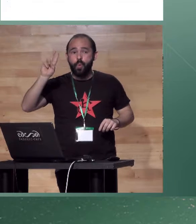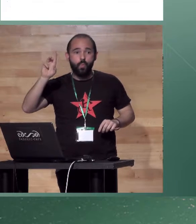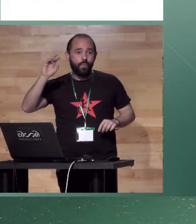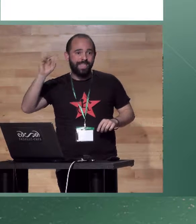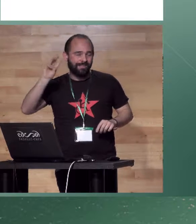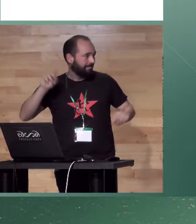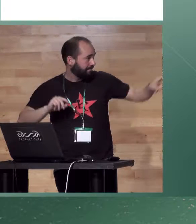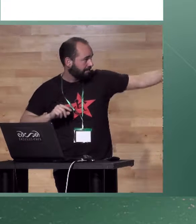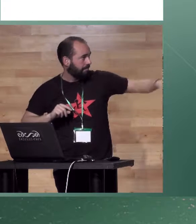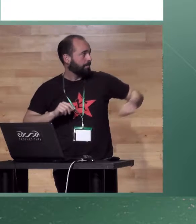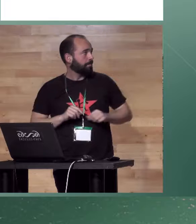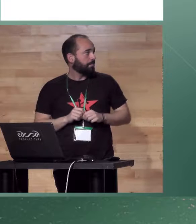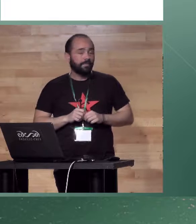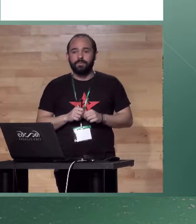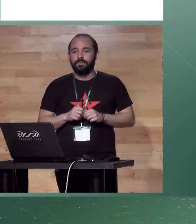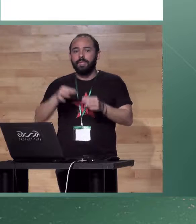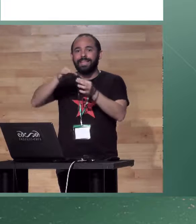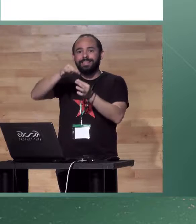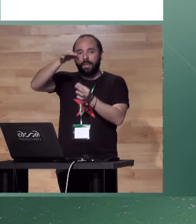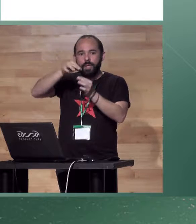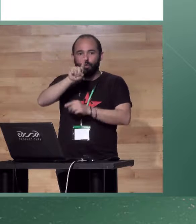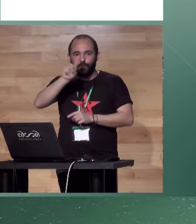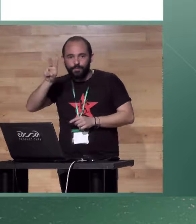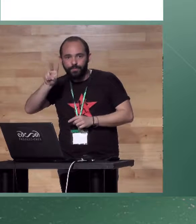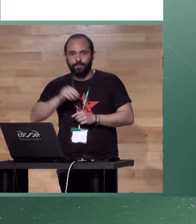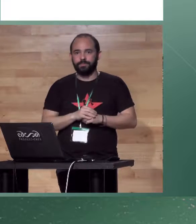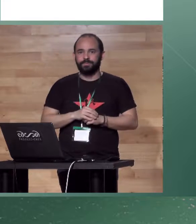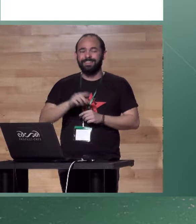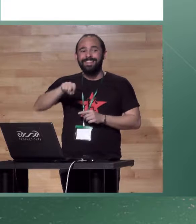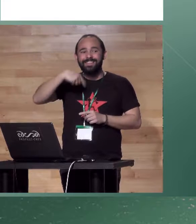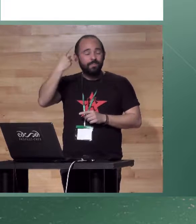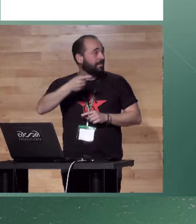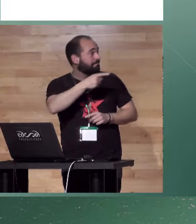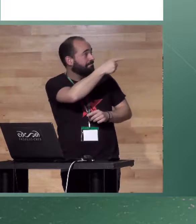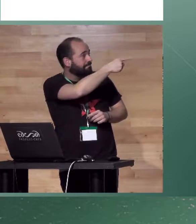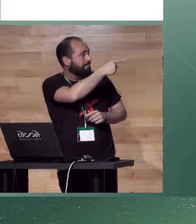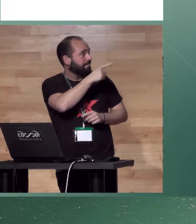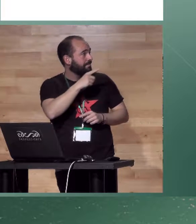Siempre y cuando se utilice este tipo de letra, claro, Courier New, tamaño número 12,